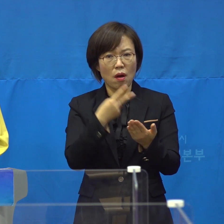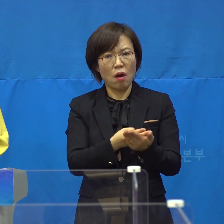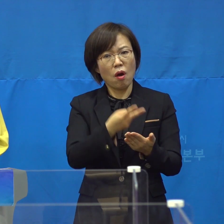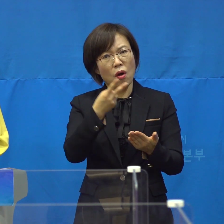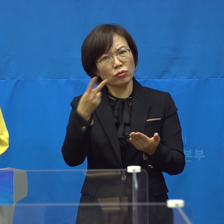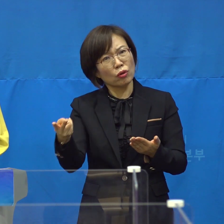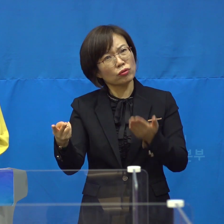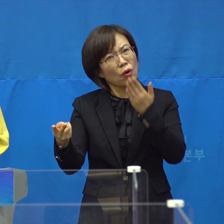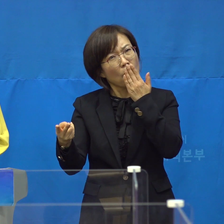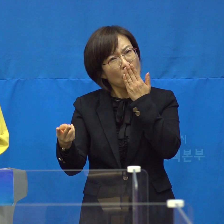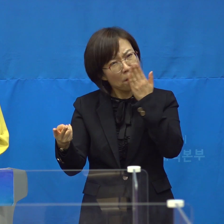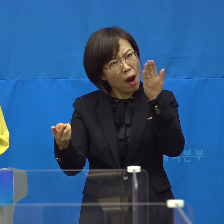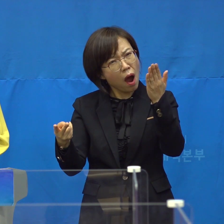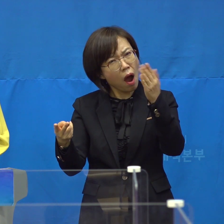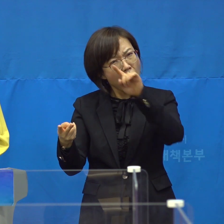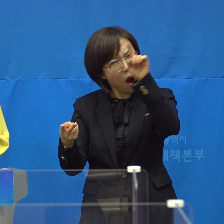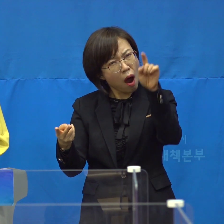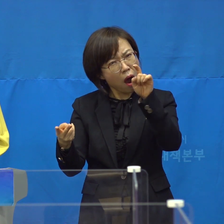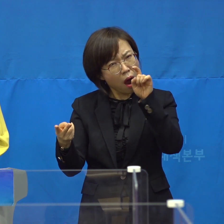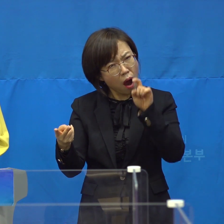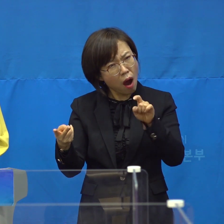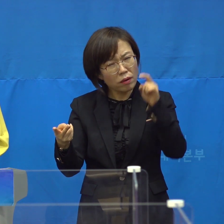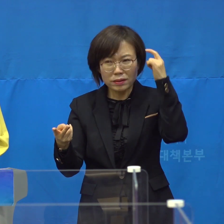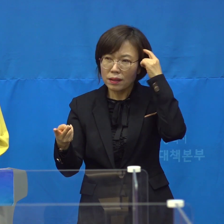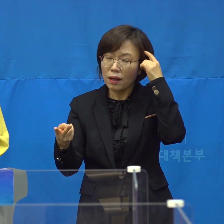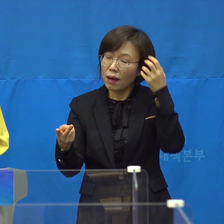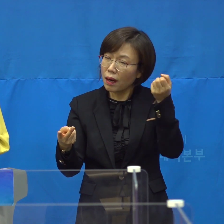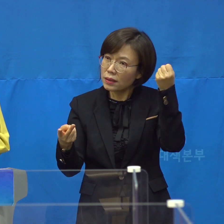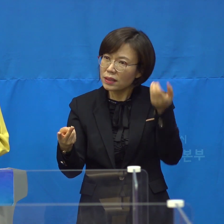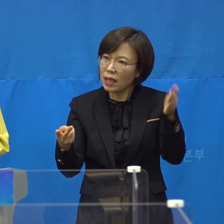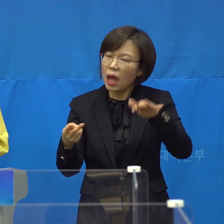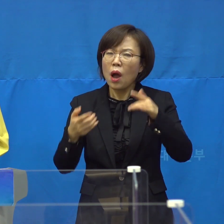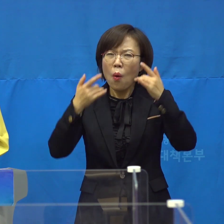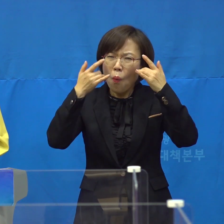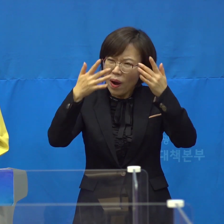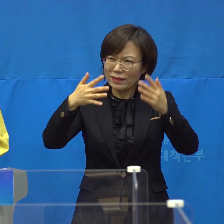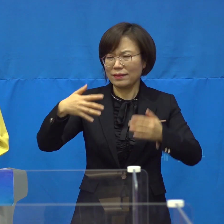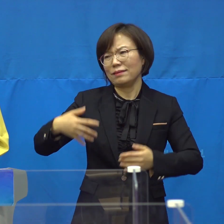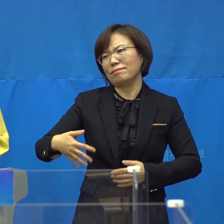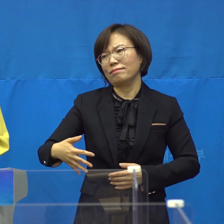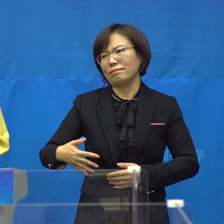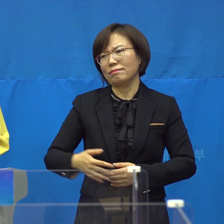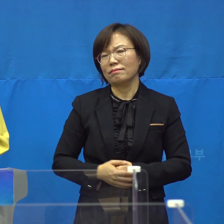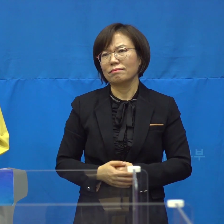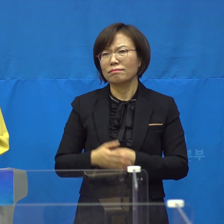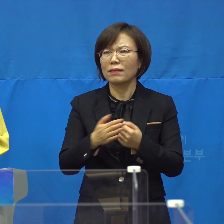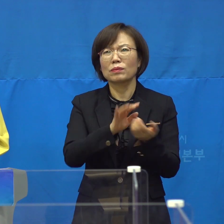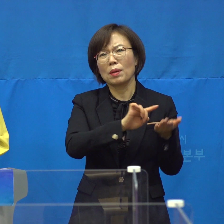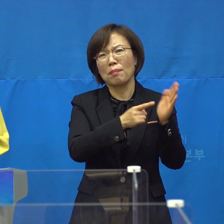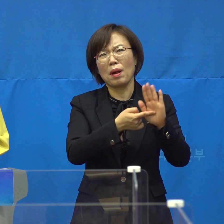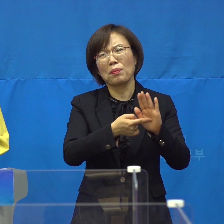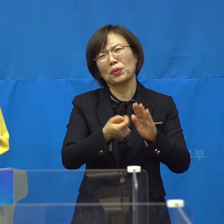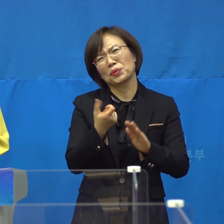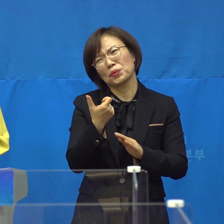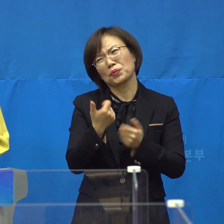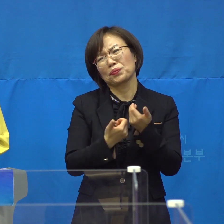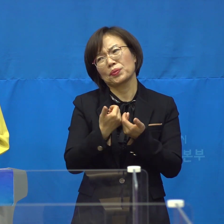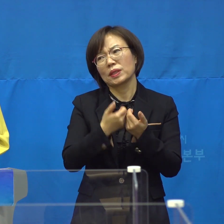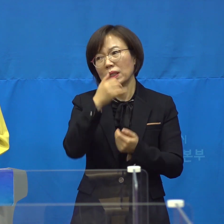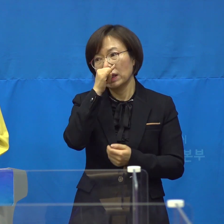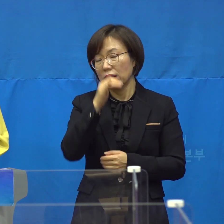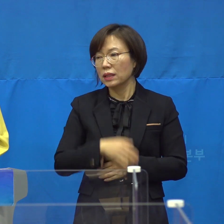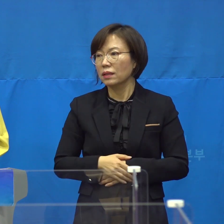전원이 가능할 수도 있다라고 지금 생각은 하는데 아직 그게 정확하지 않아서 지금 발표하기는 좀 그렇습니다.